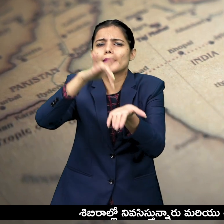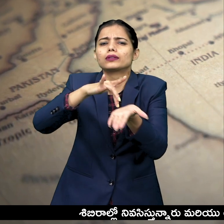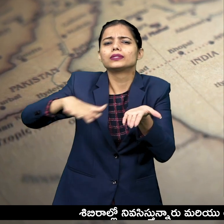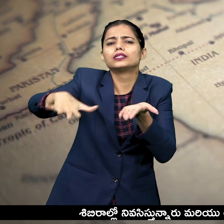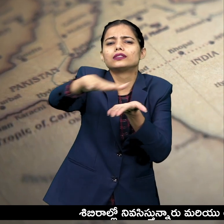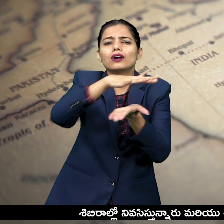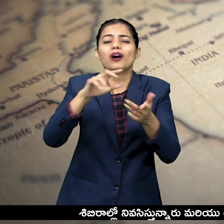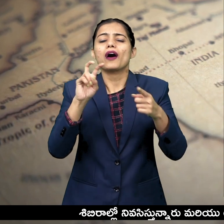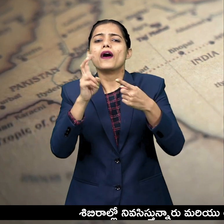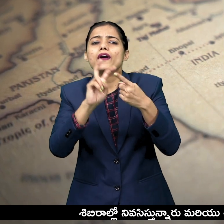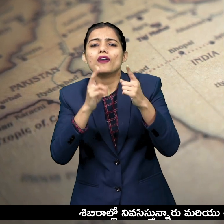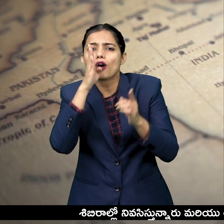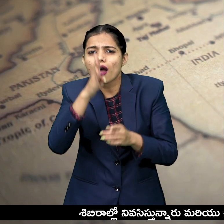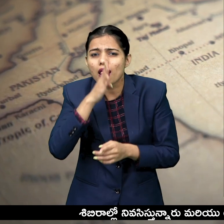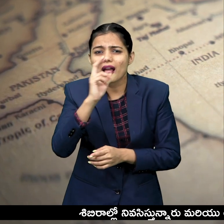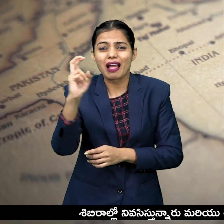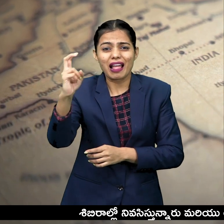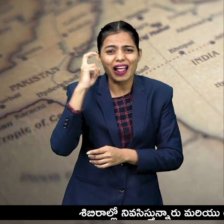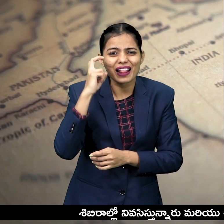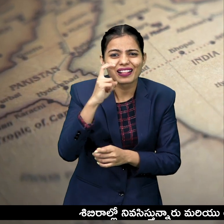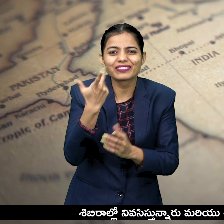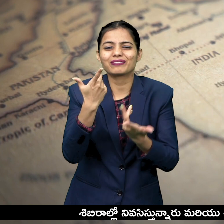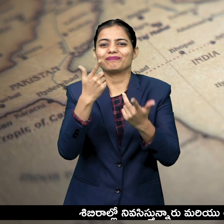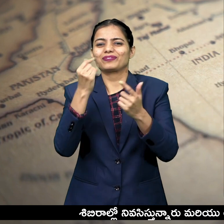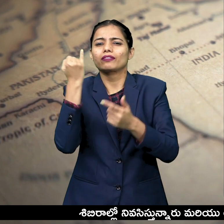పొందేందుకు రైళ్లలో ప్రయాణించాల్సి వచ్చింది.